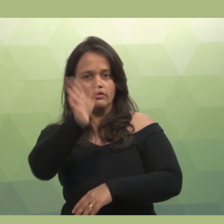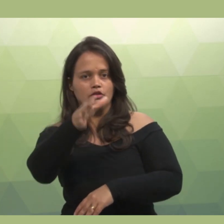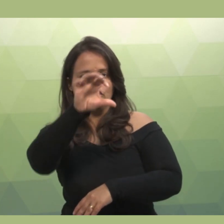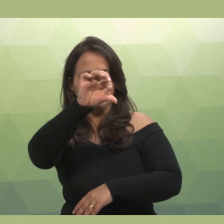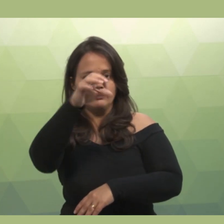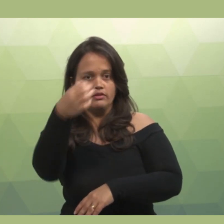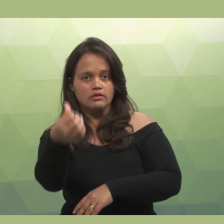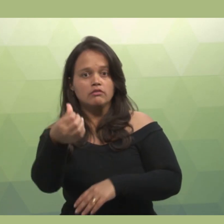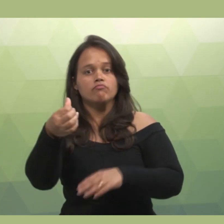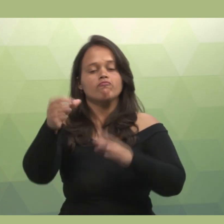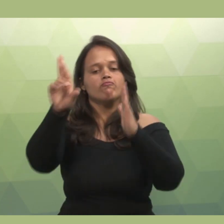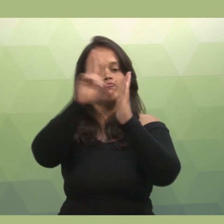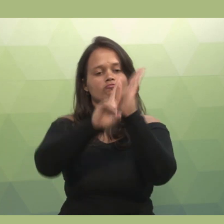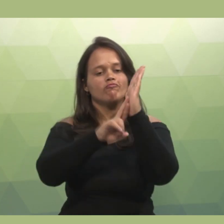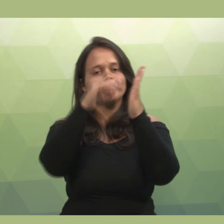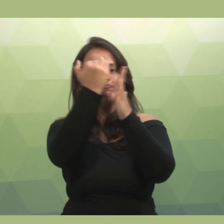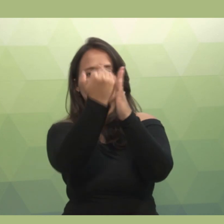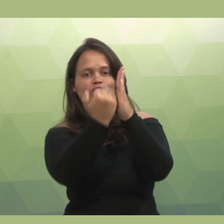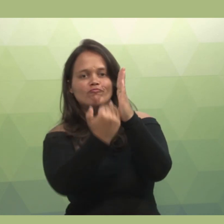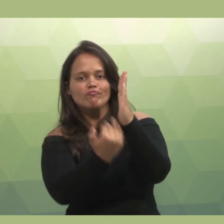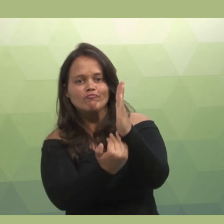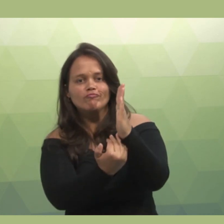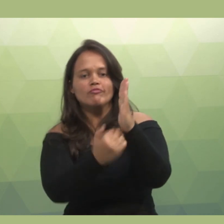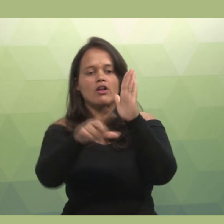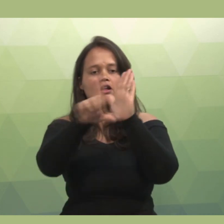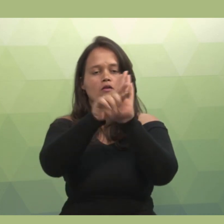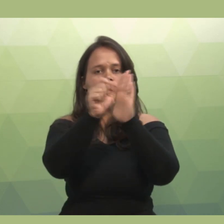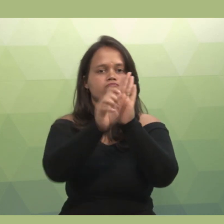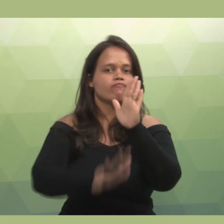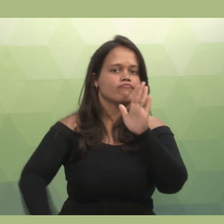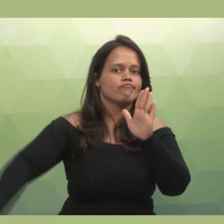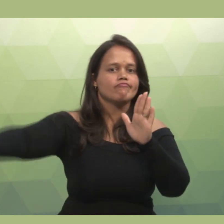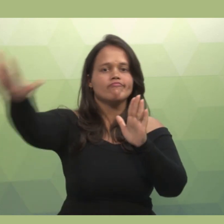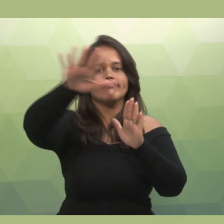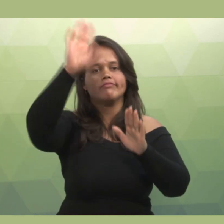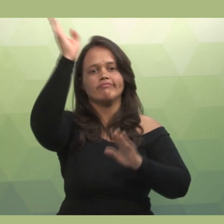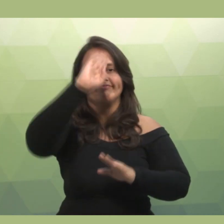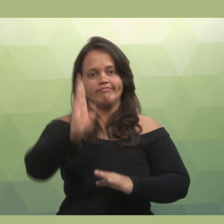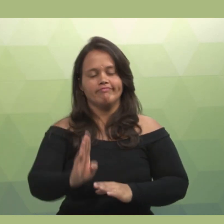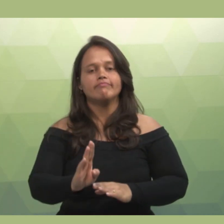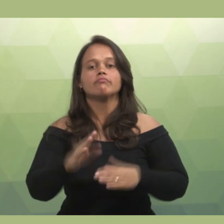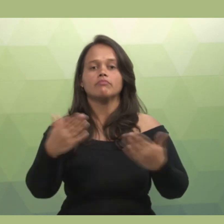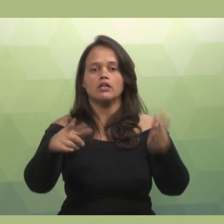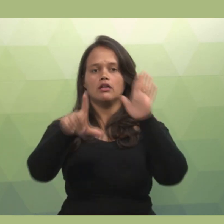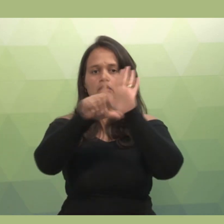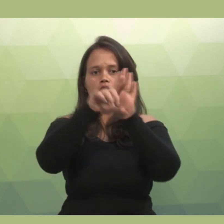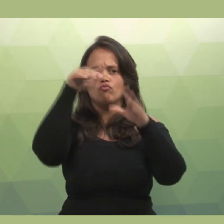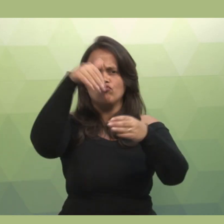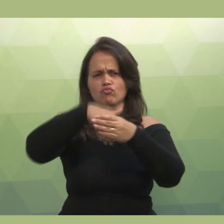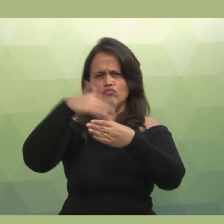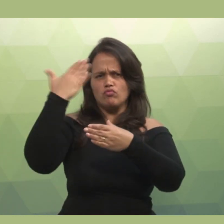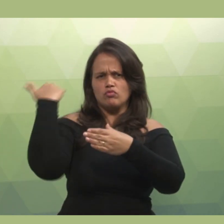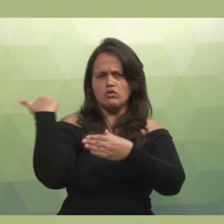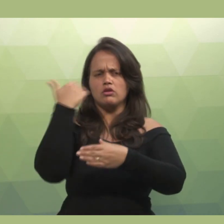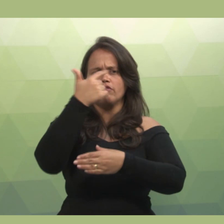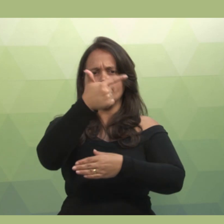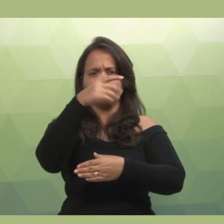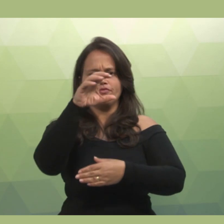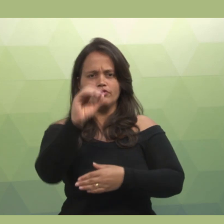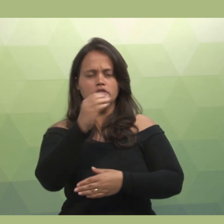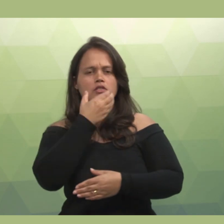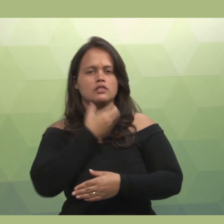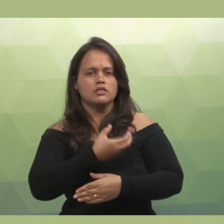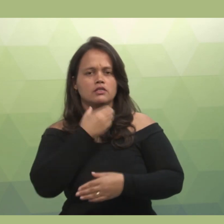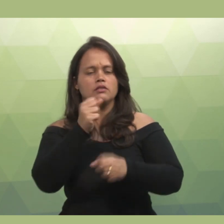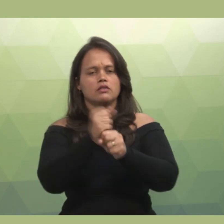essa legislação em nível nacional. Essa lei foi votada no dia 20 de dezembro de 1996. E por